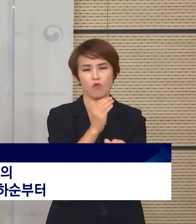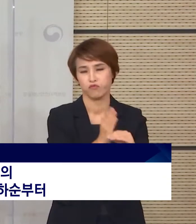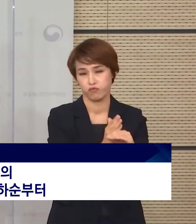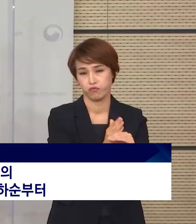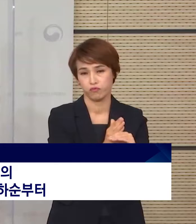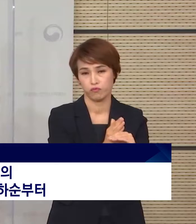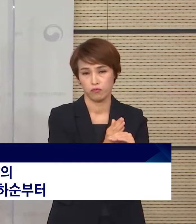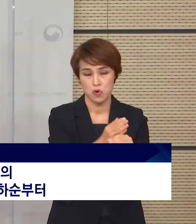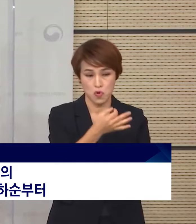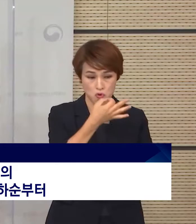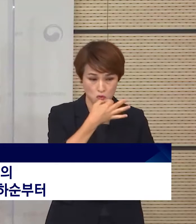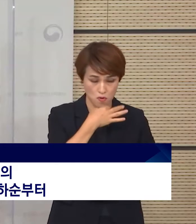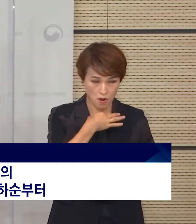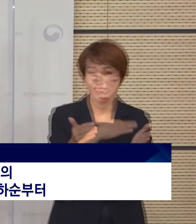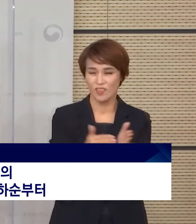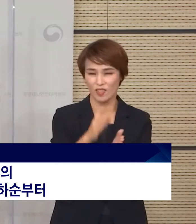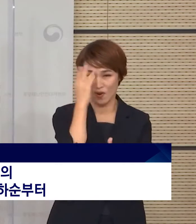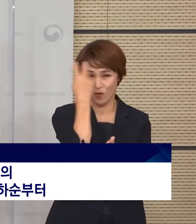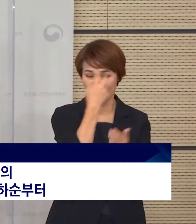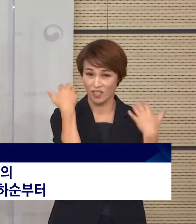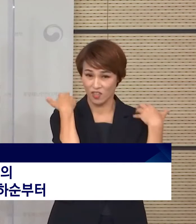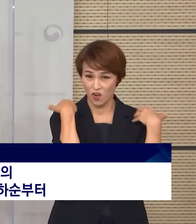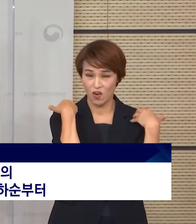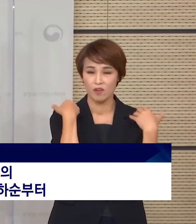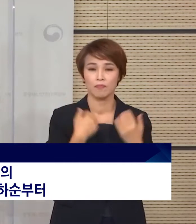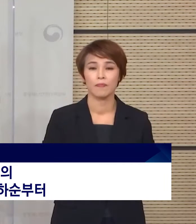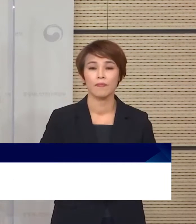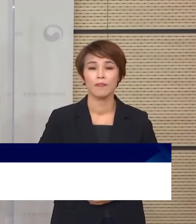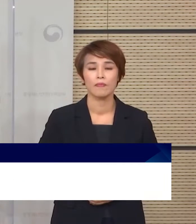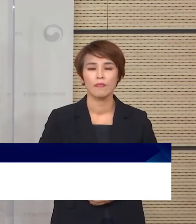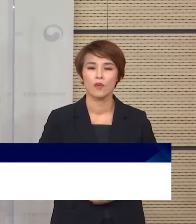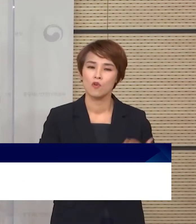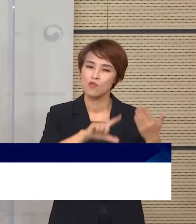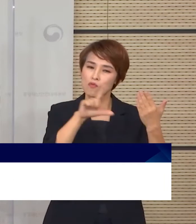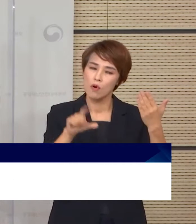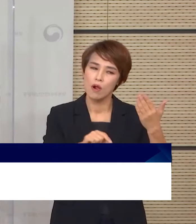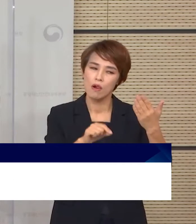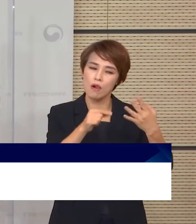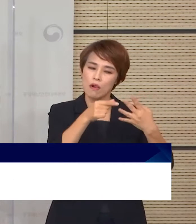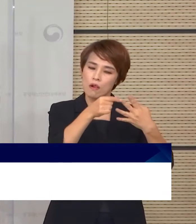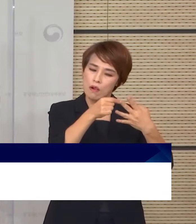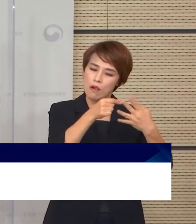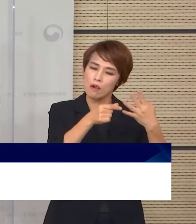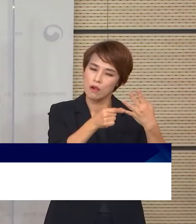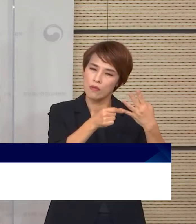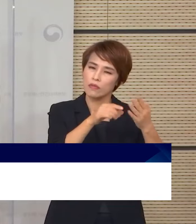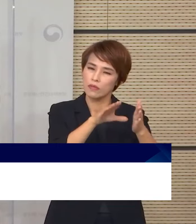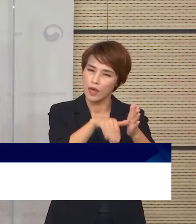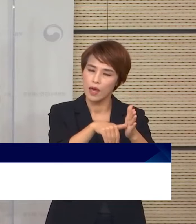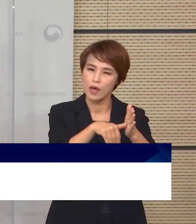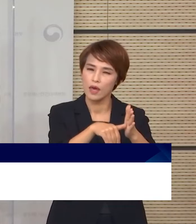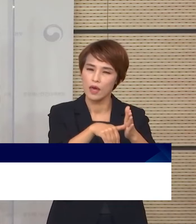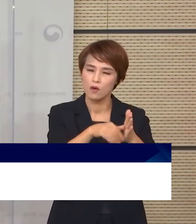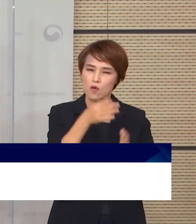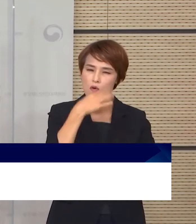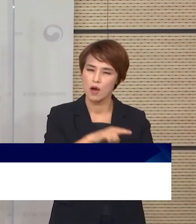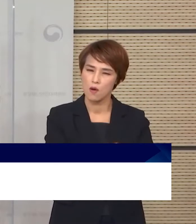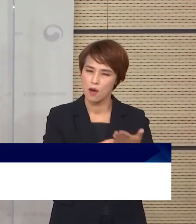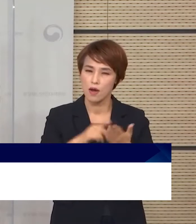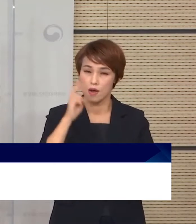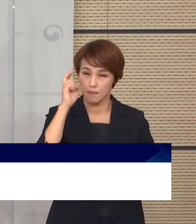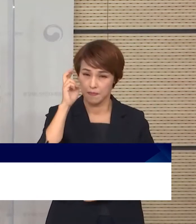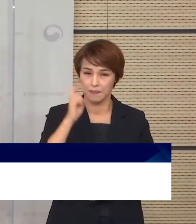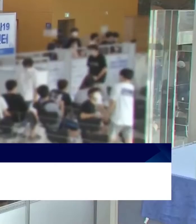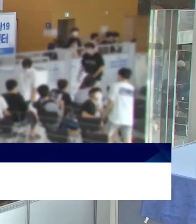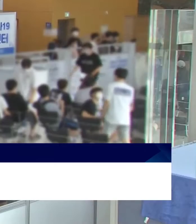확대 효과들이 누적되어 나간다 그러면 대략 9월 중하순부터 이러한 효과들이 좀 본격화되지 않을까라고 예상하고